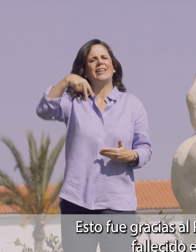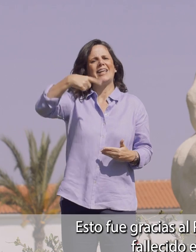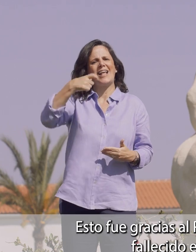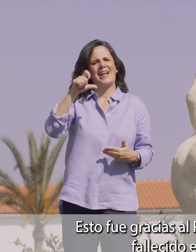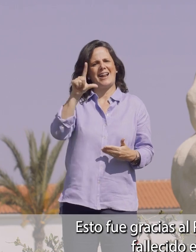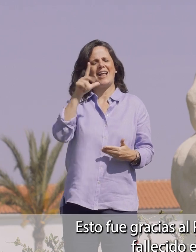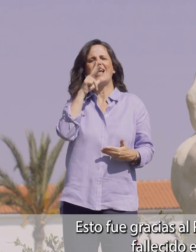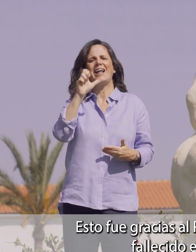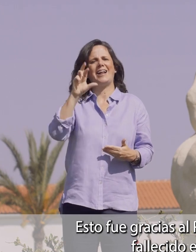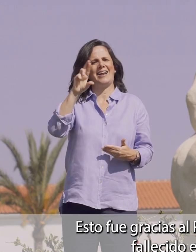en el año 2017,